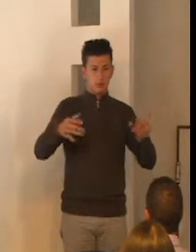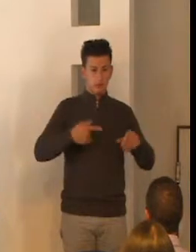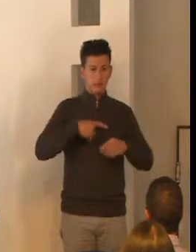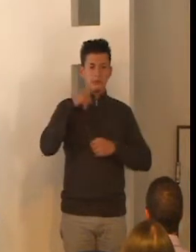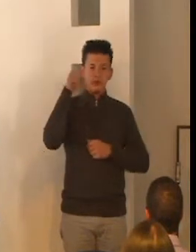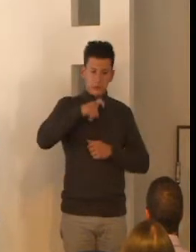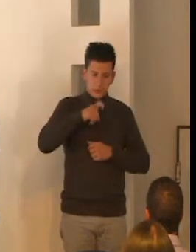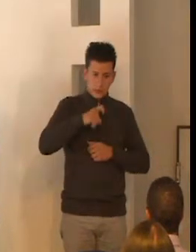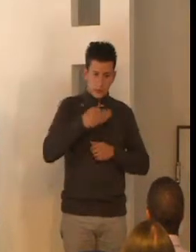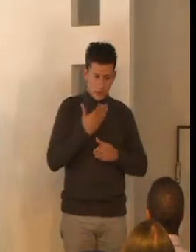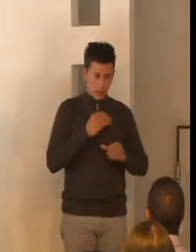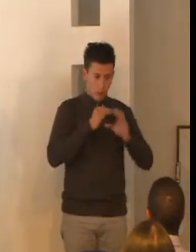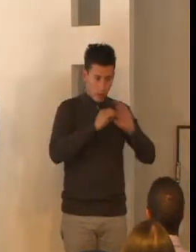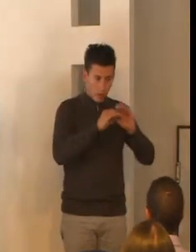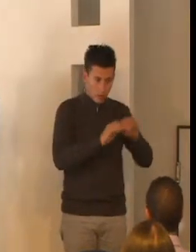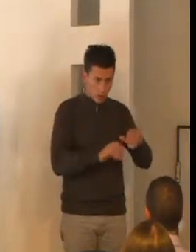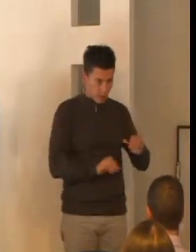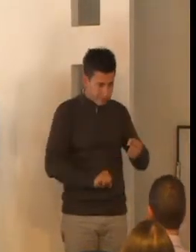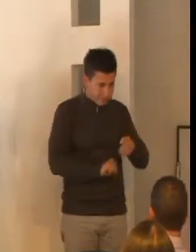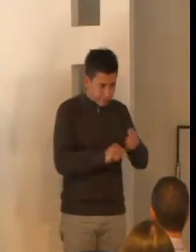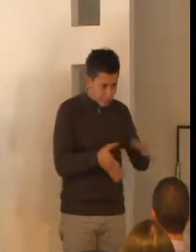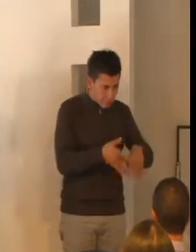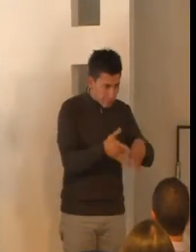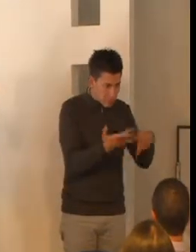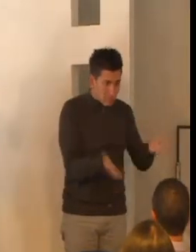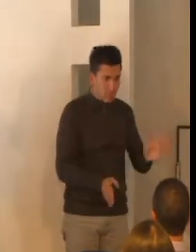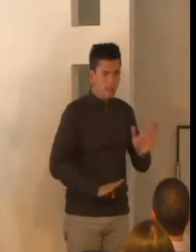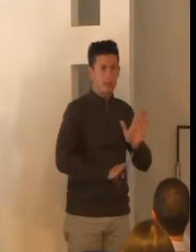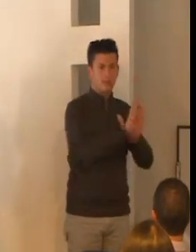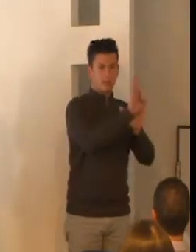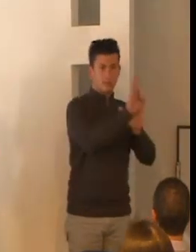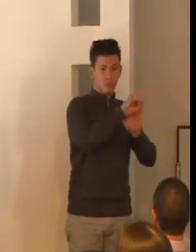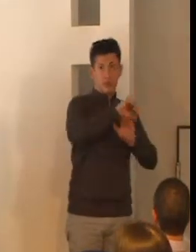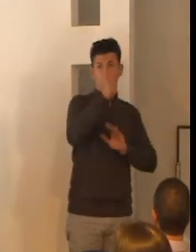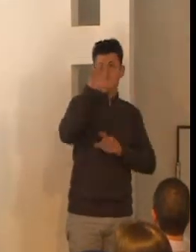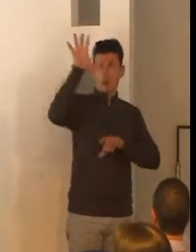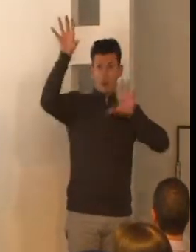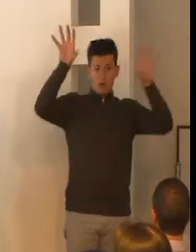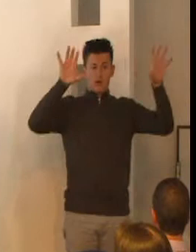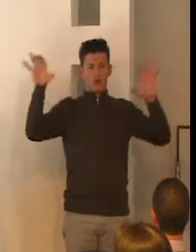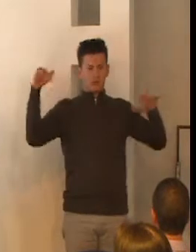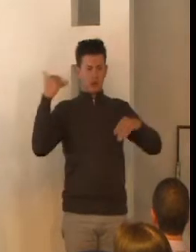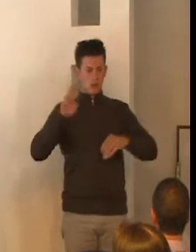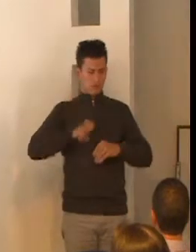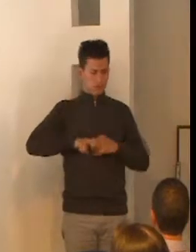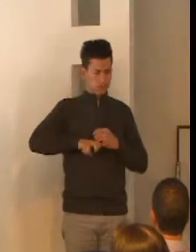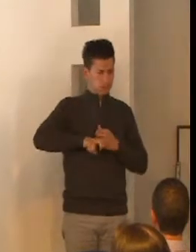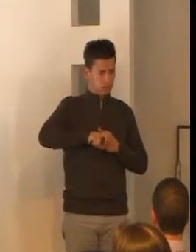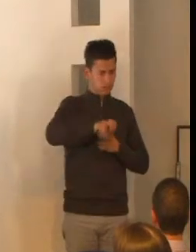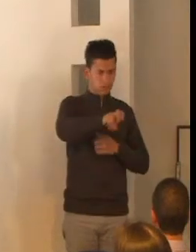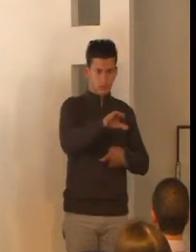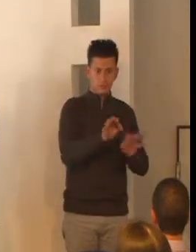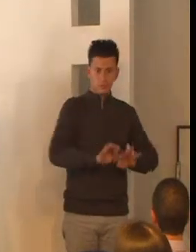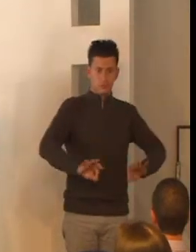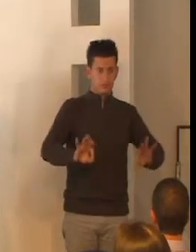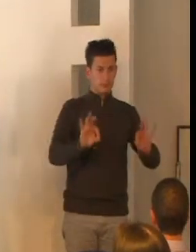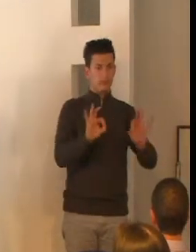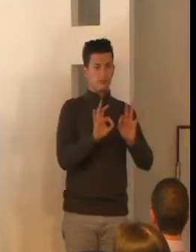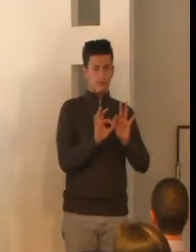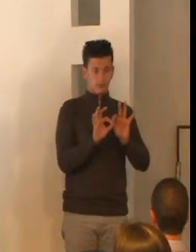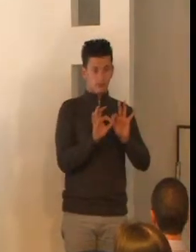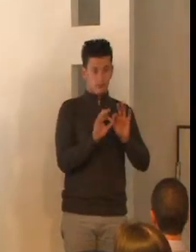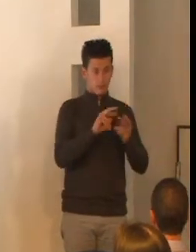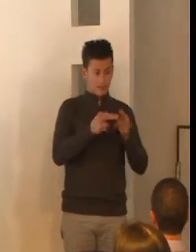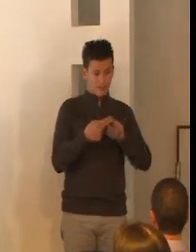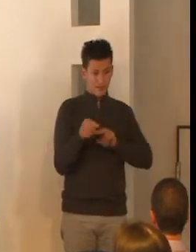necesario potencializarlas en todas las personas, y que mientras en muchos países ya se ha avanzado de manera significativa